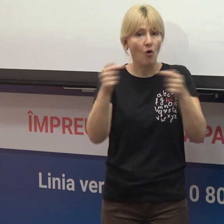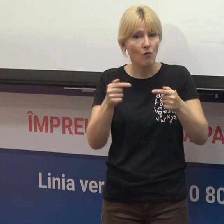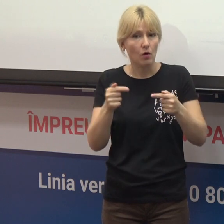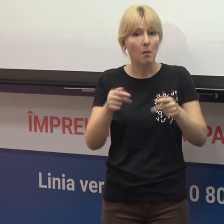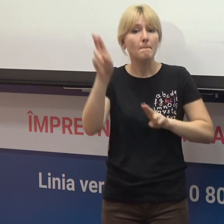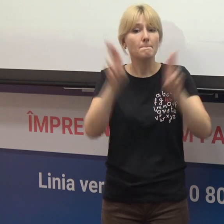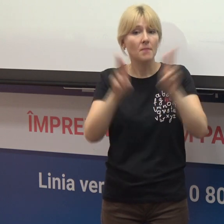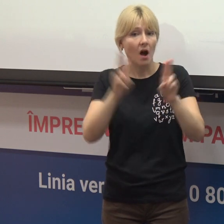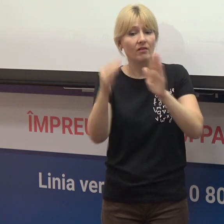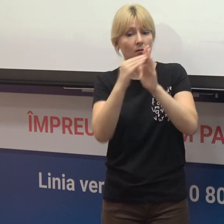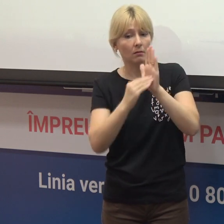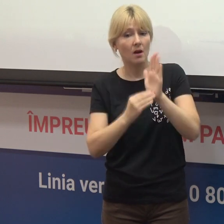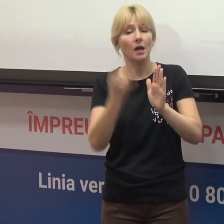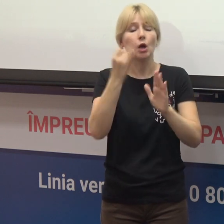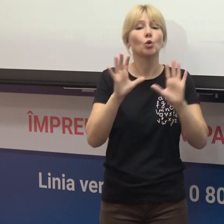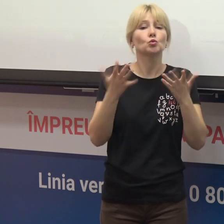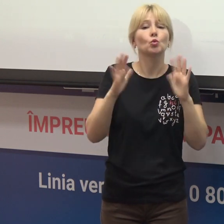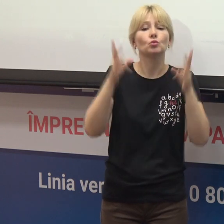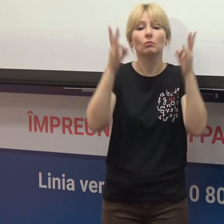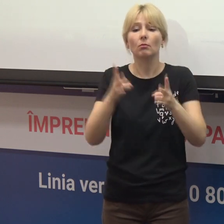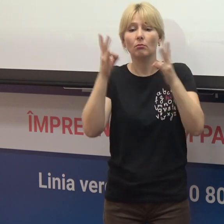criterii și în baza incidenței